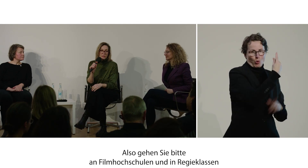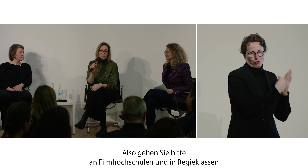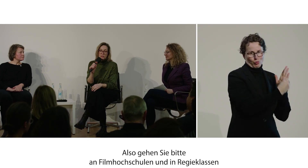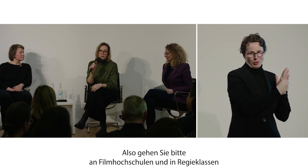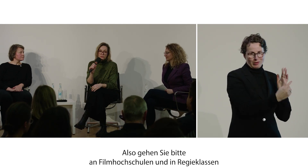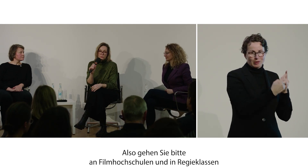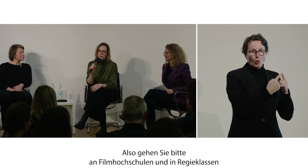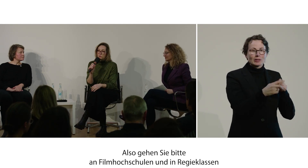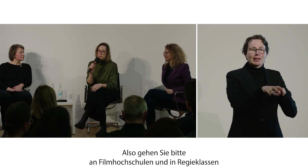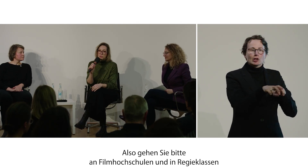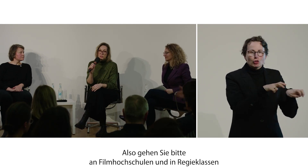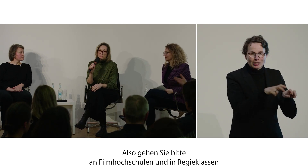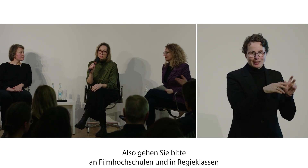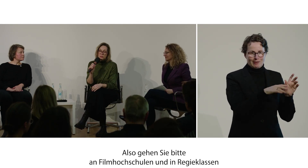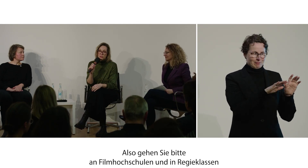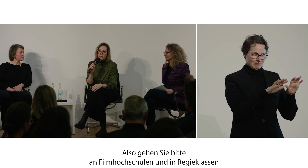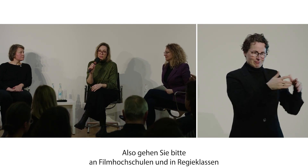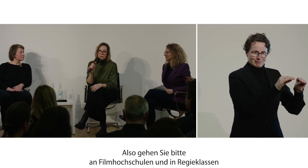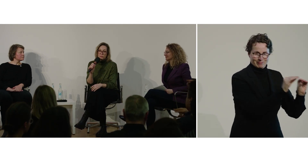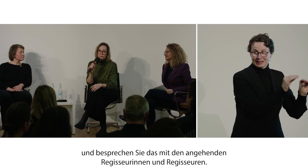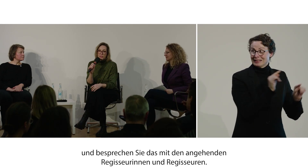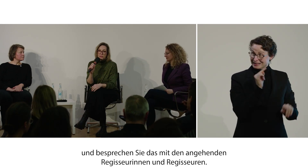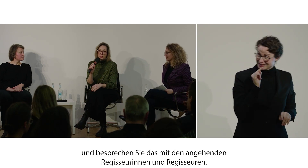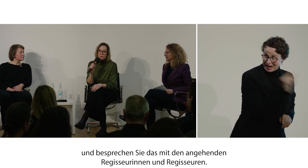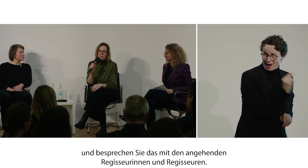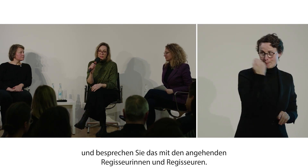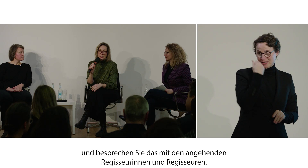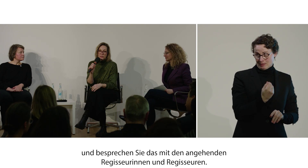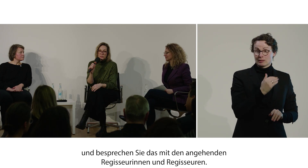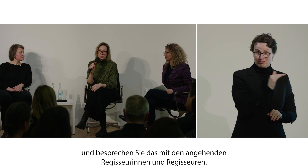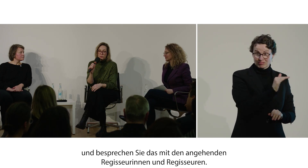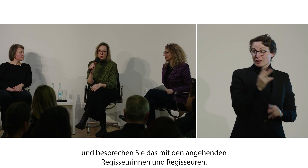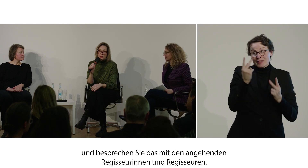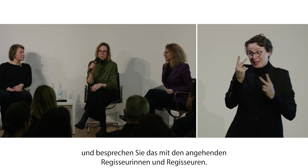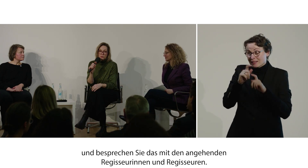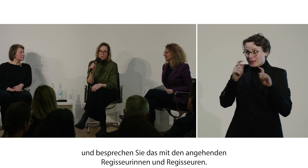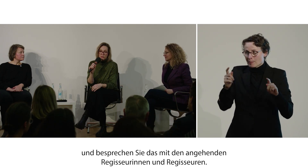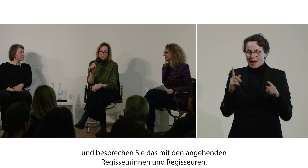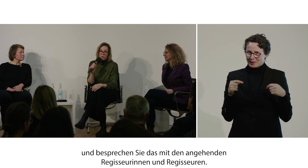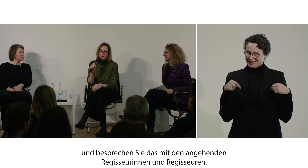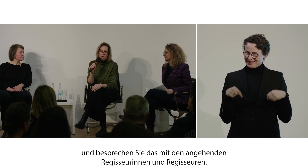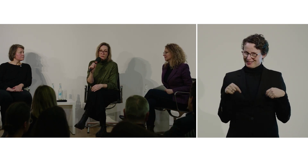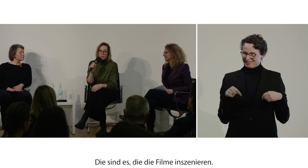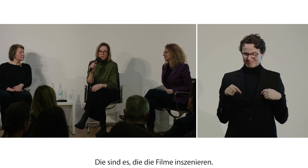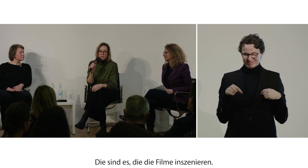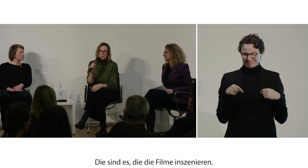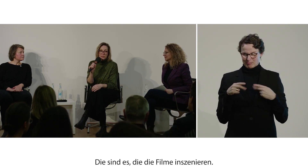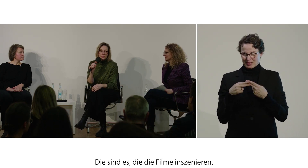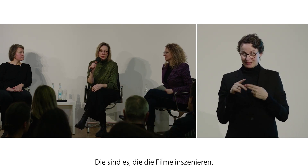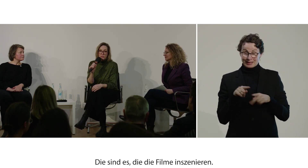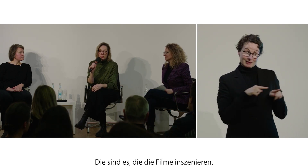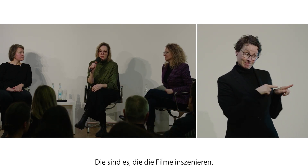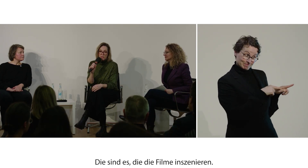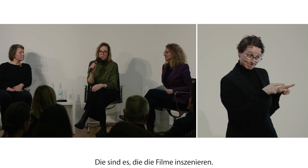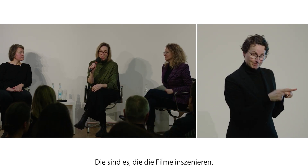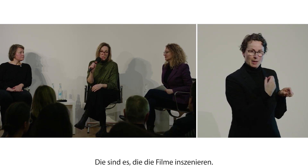gerne an Filmhochschulen und in Regieklassen und besprechen Sie das mit den angehenden Regisseurinnen und Regisseuren, weil die sind es,